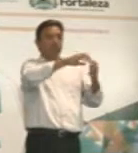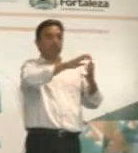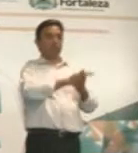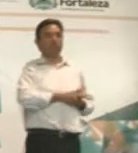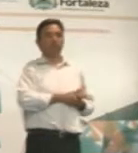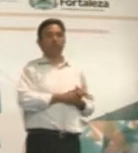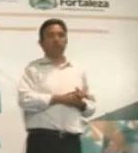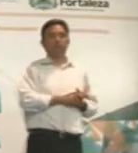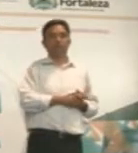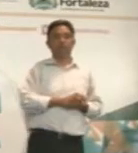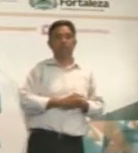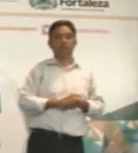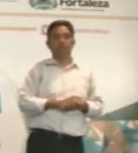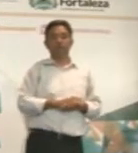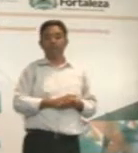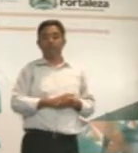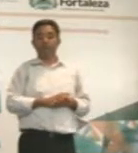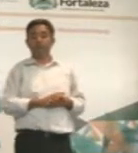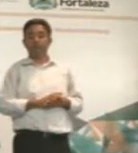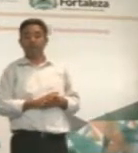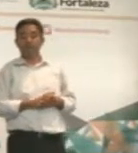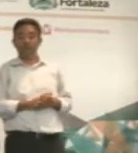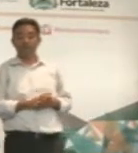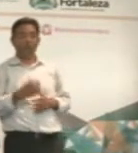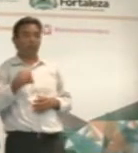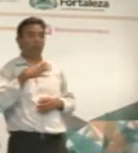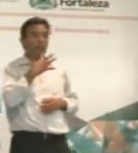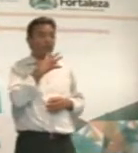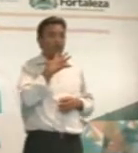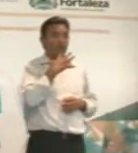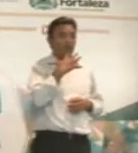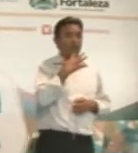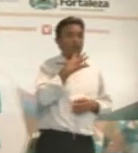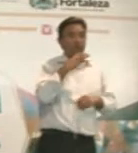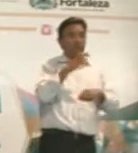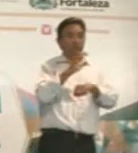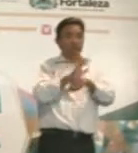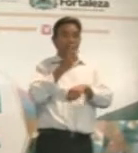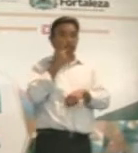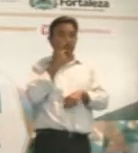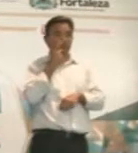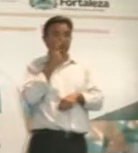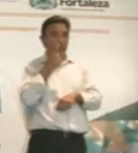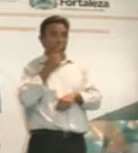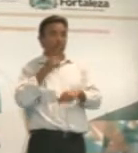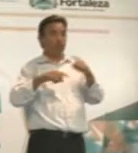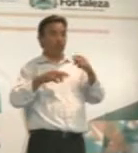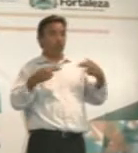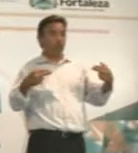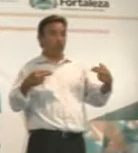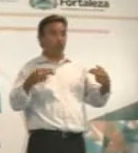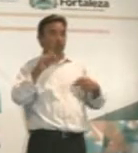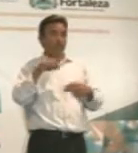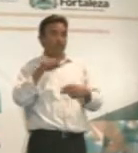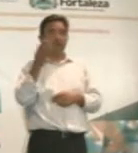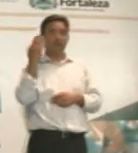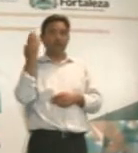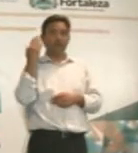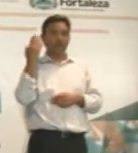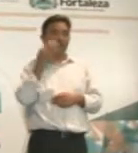Tá certo? Eu conheci o estado do Ceará com um produto que foi chamado ouro